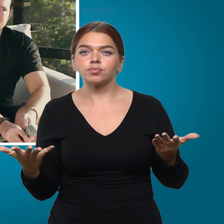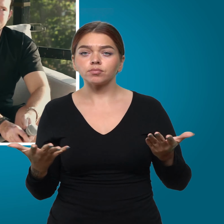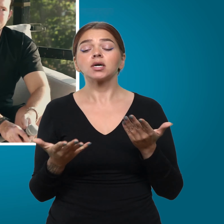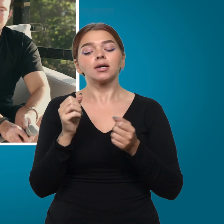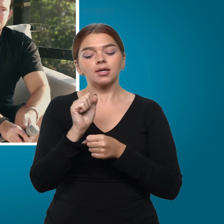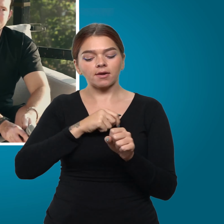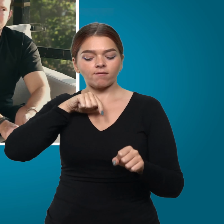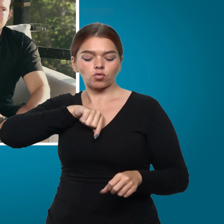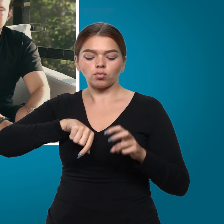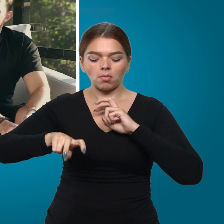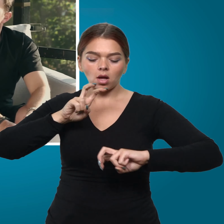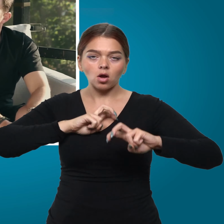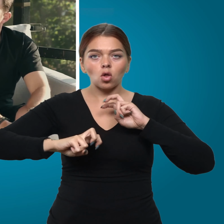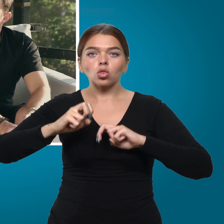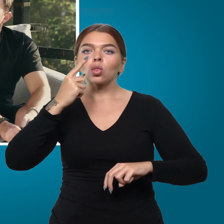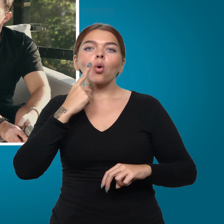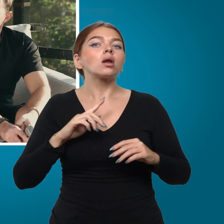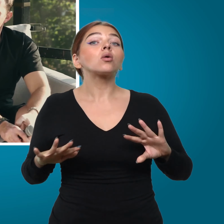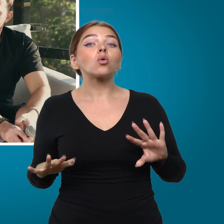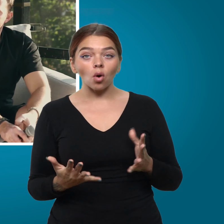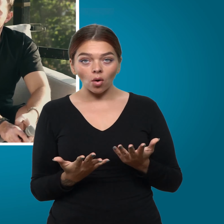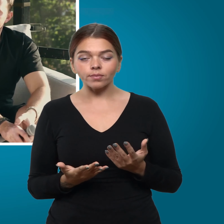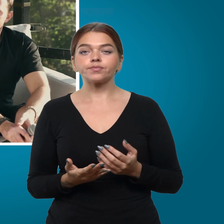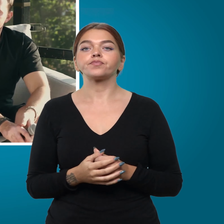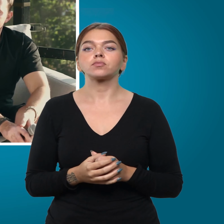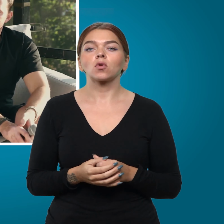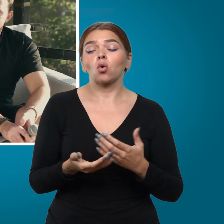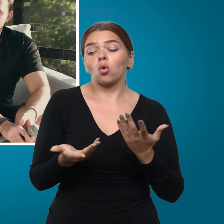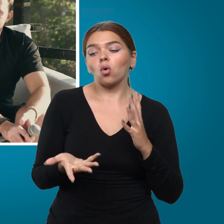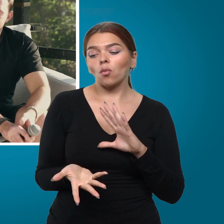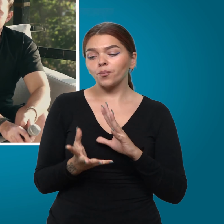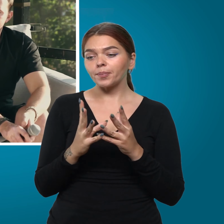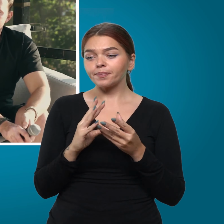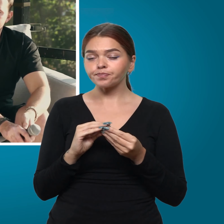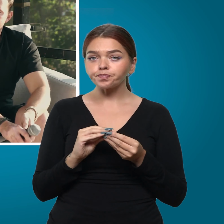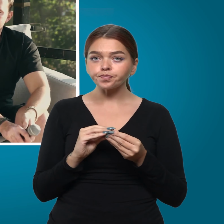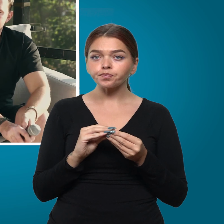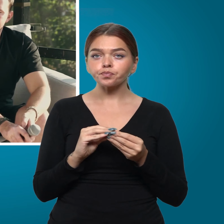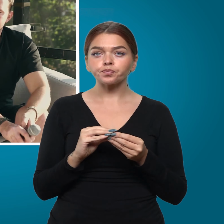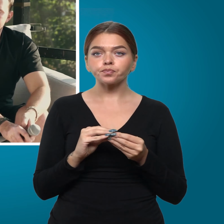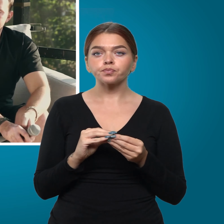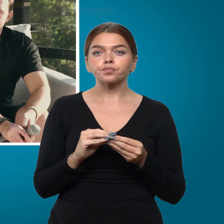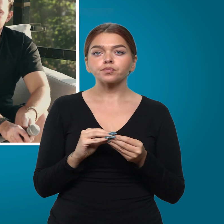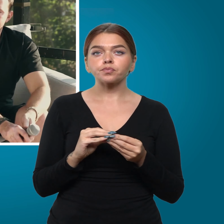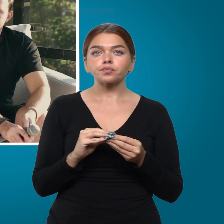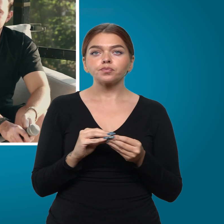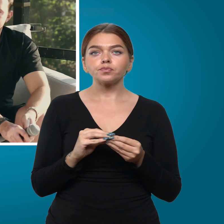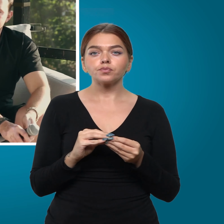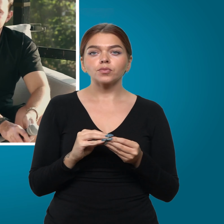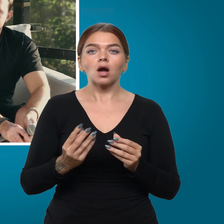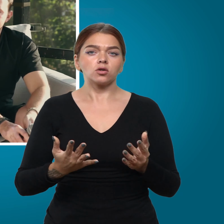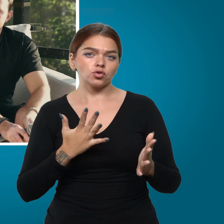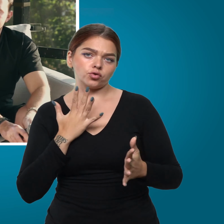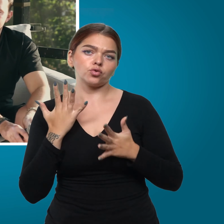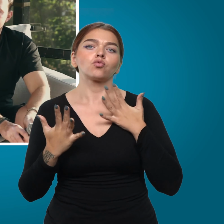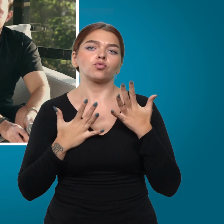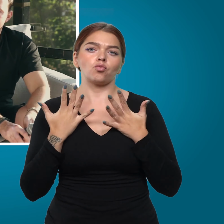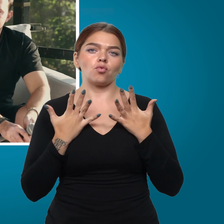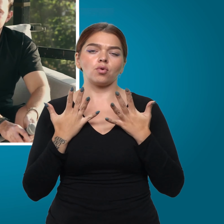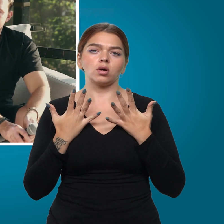džiaugiuosi, kad Lietuvoje atsiranda vis daugiau rašytojų, kūrinčių paaugliams. Tai tikrai yra